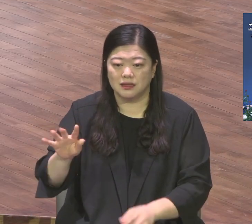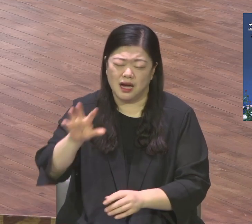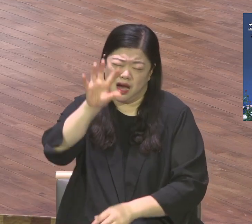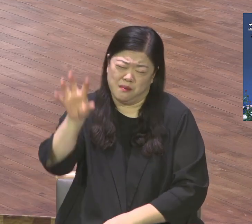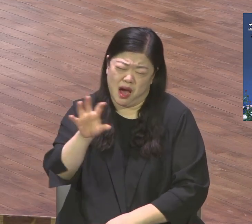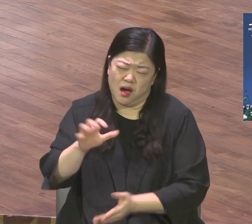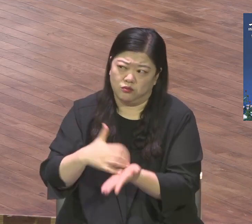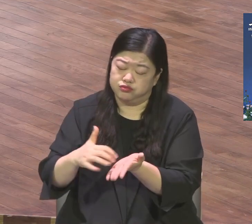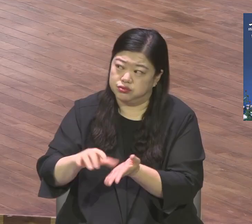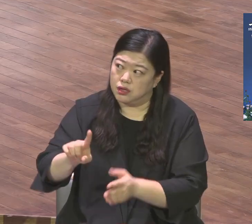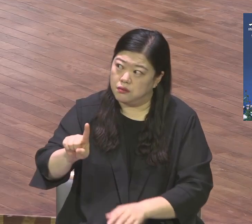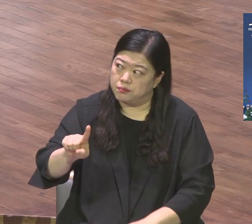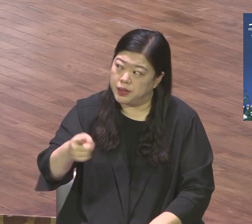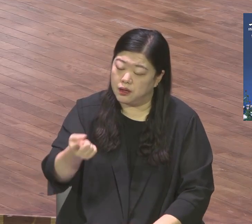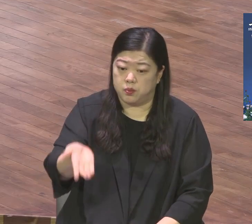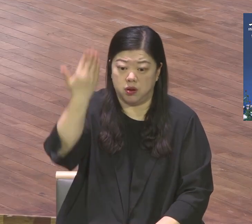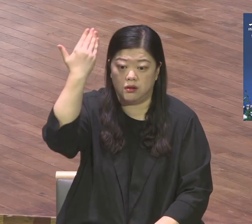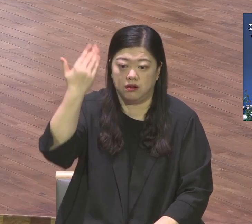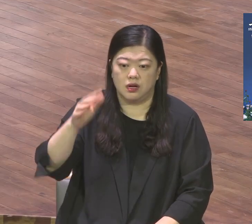생명,